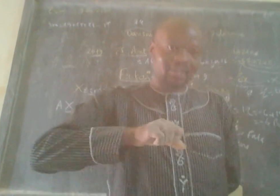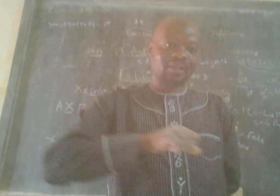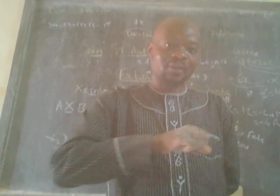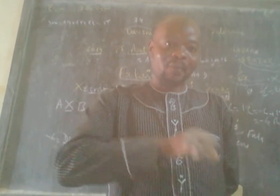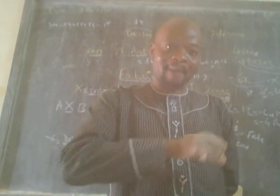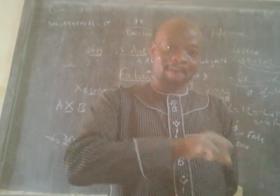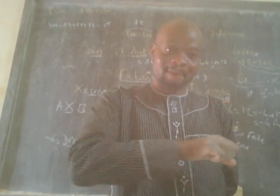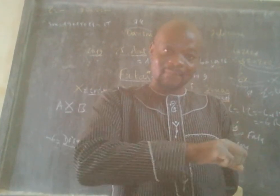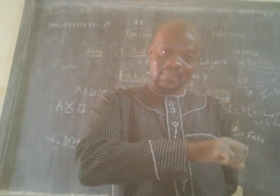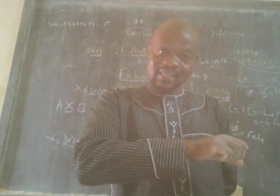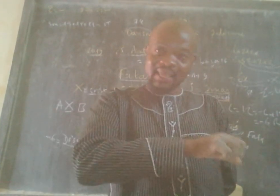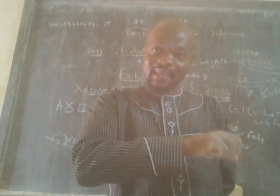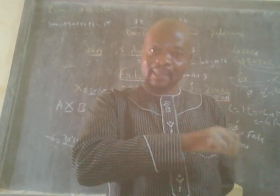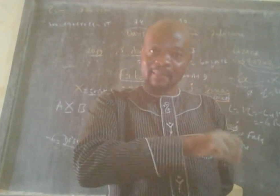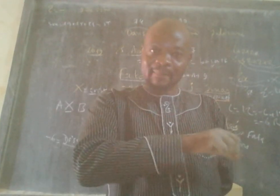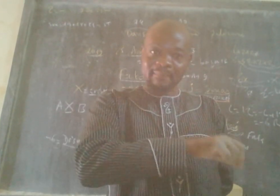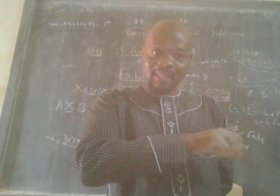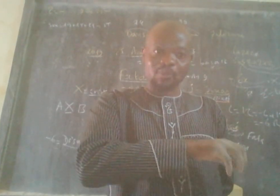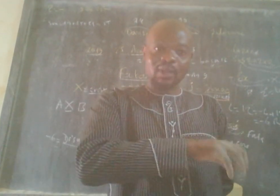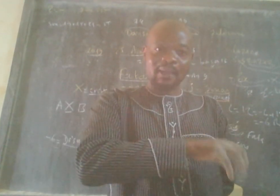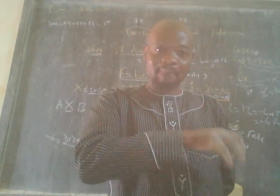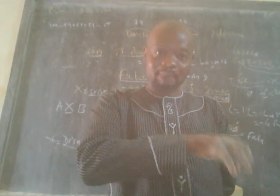De quoi? C'est les mots là.